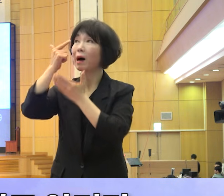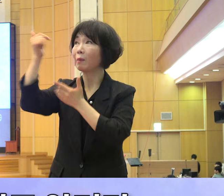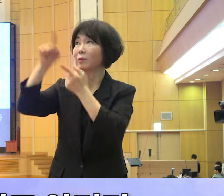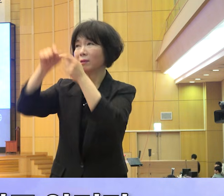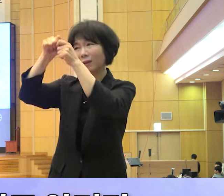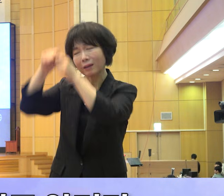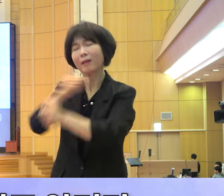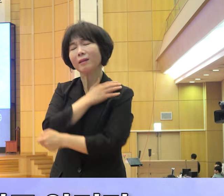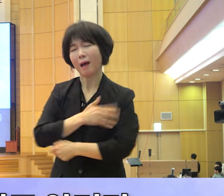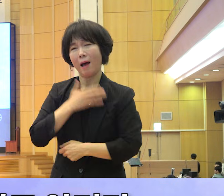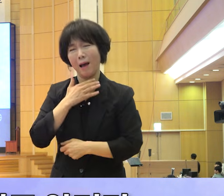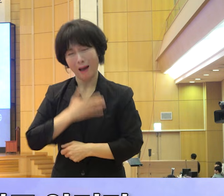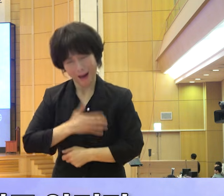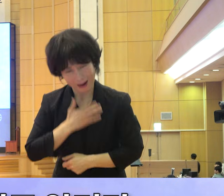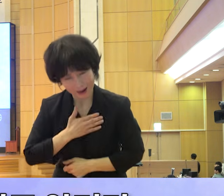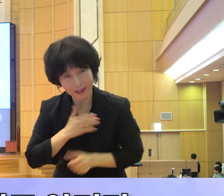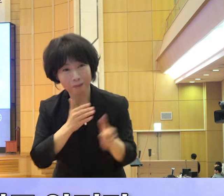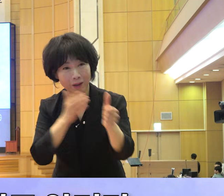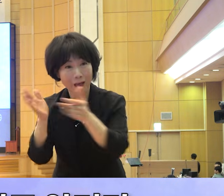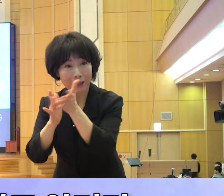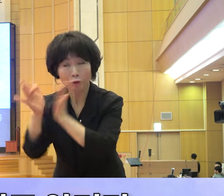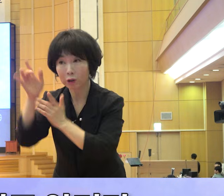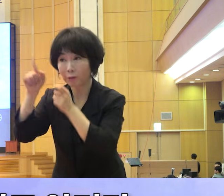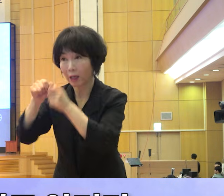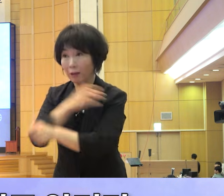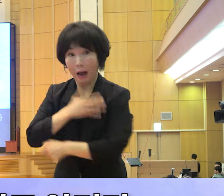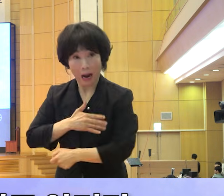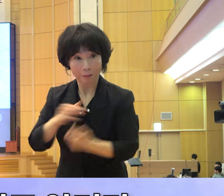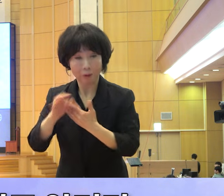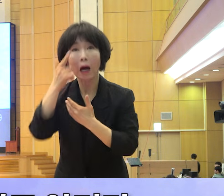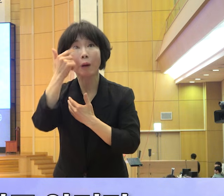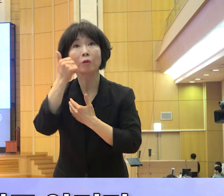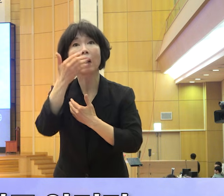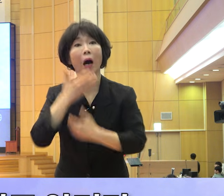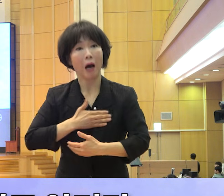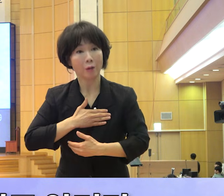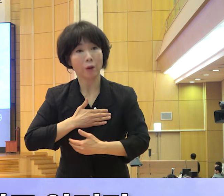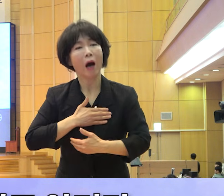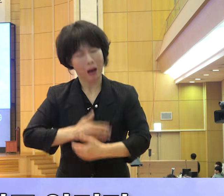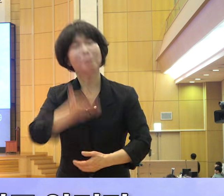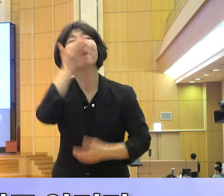그래서 오늘 제목이 예수를 알면 아버지를 알리라.